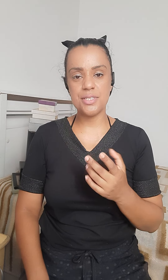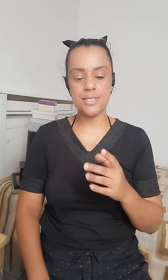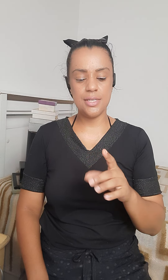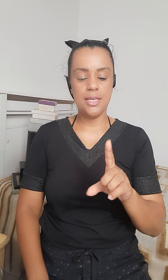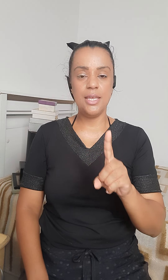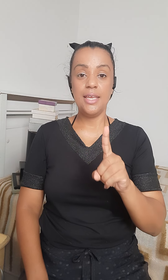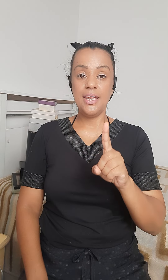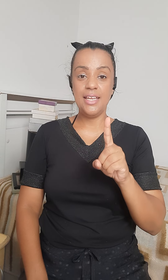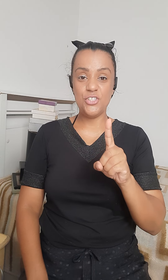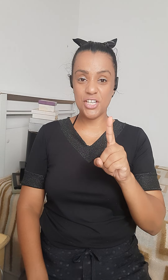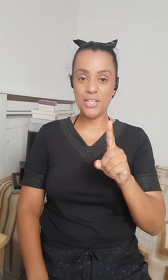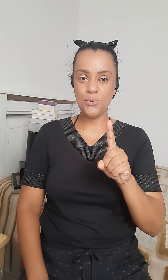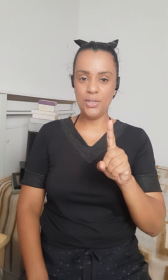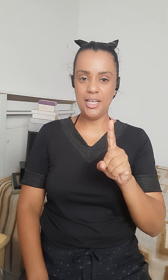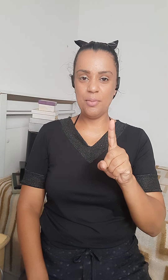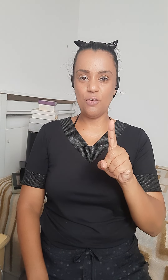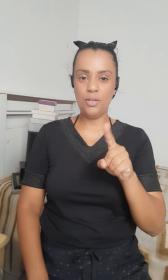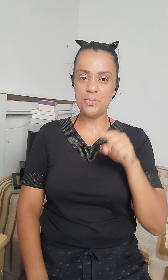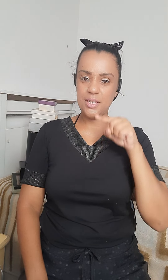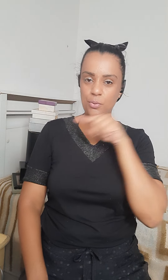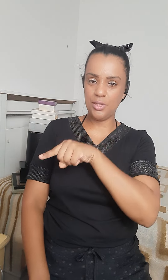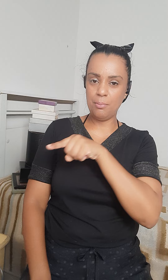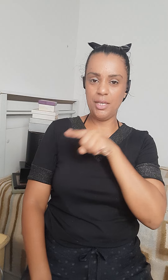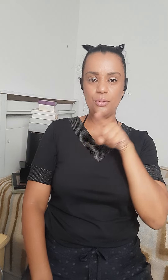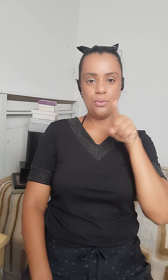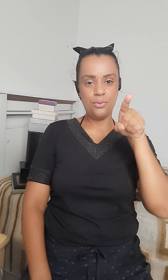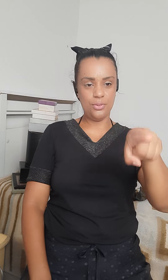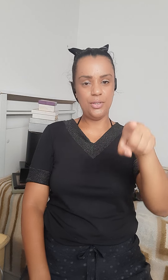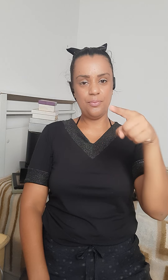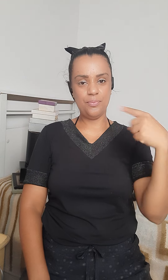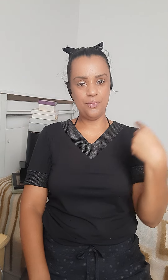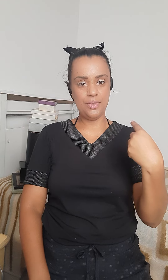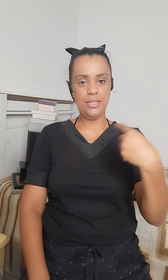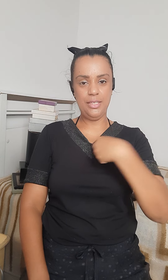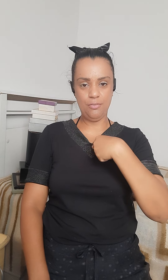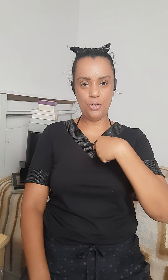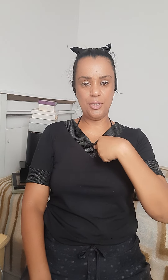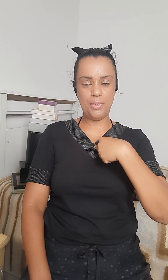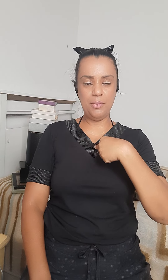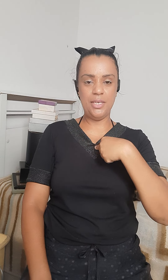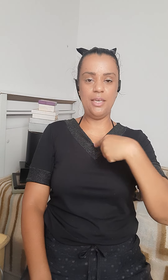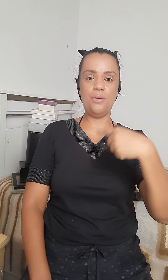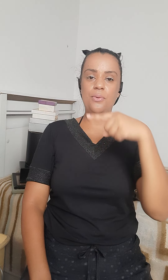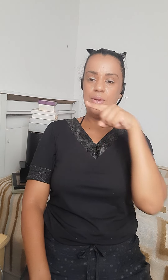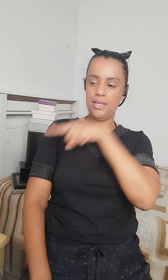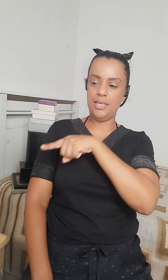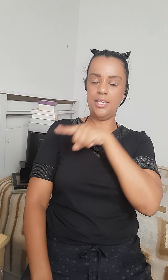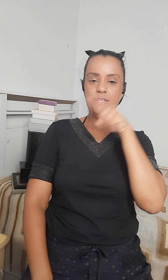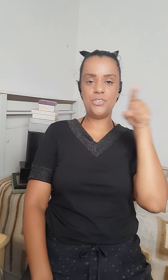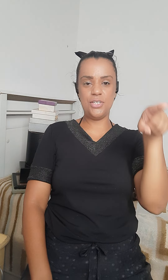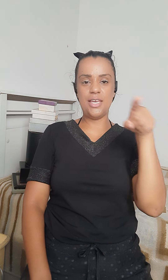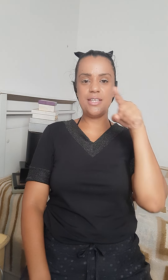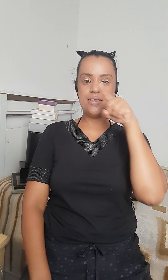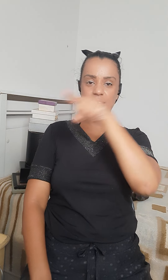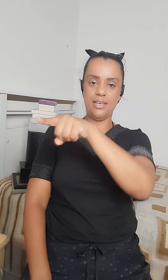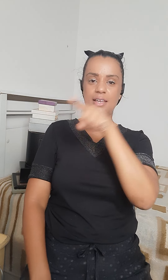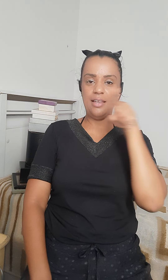nós, indicador, lembra que eu falei para você? Apontamento. Volta para mim, eu, este, esta, ela,